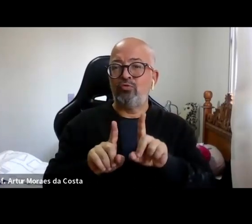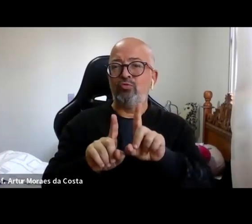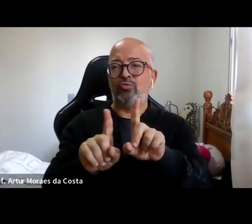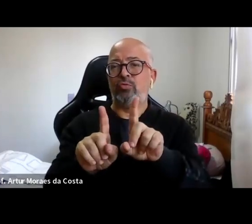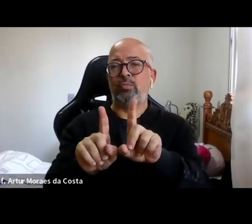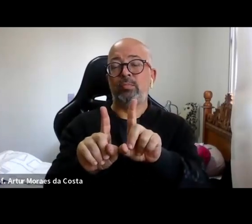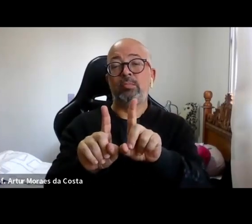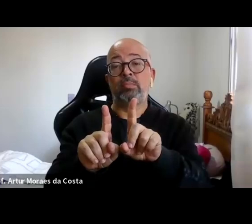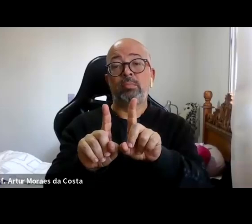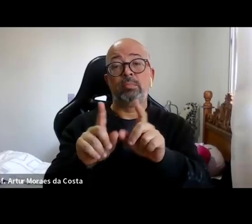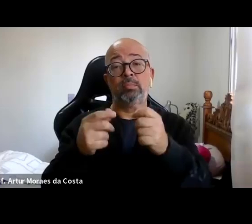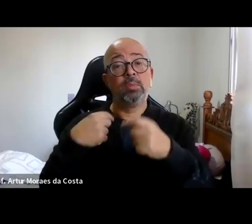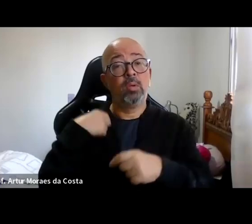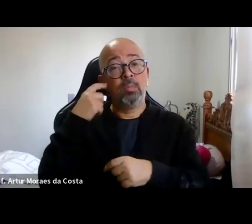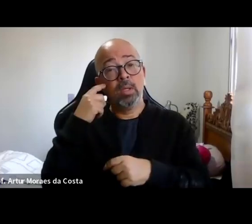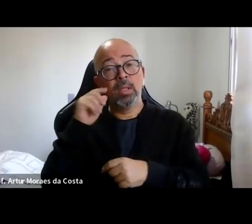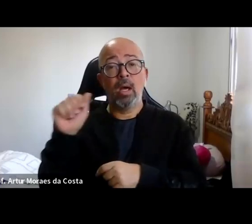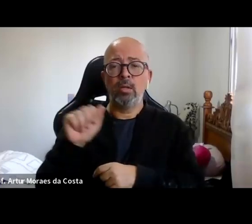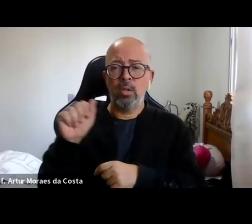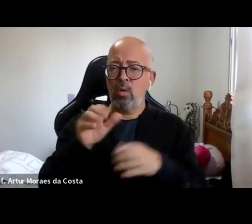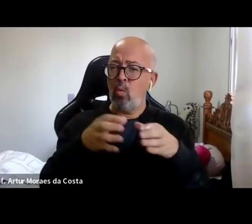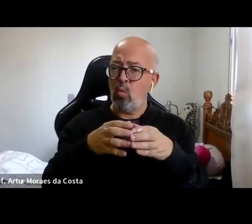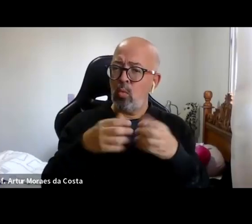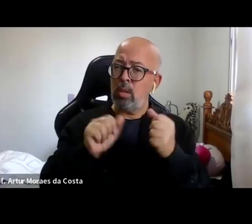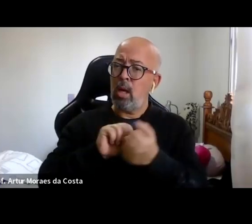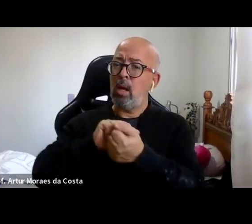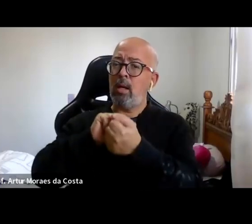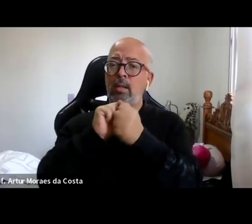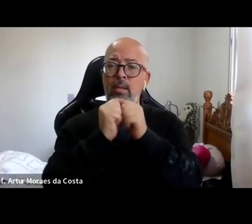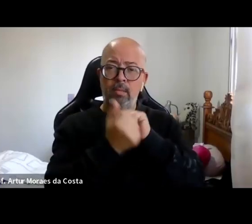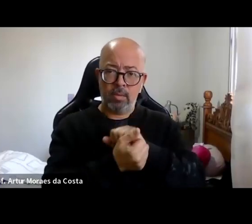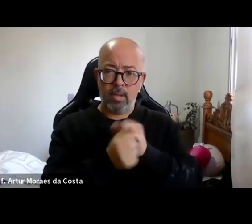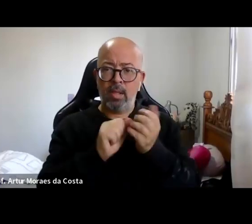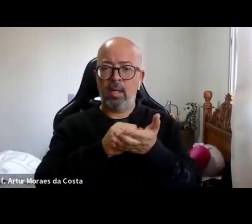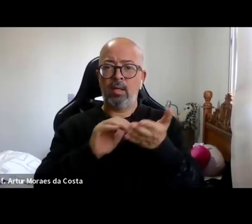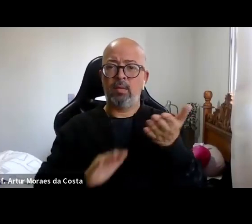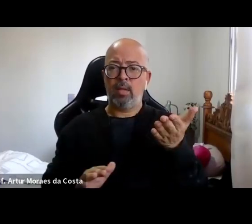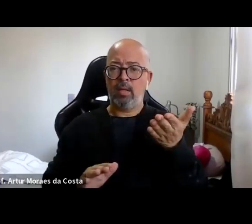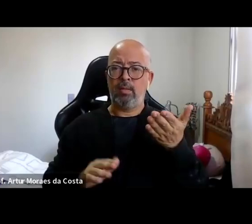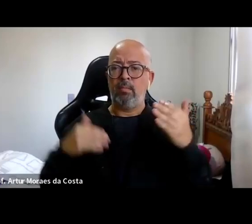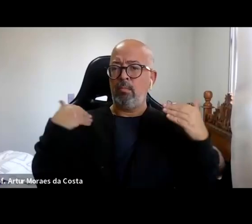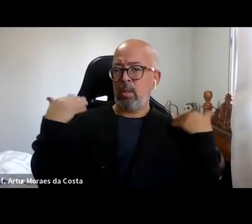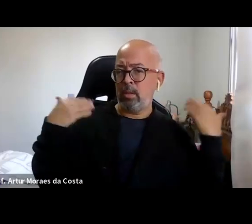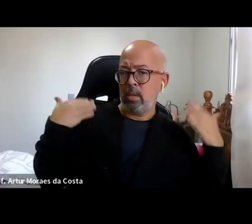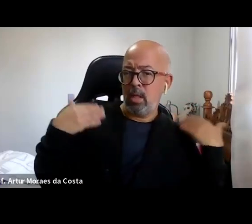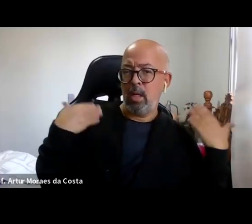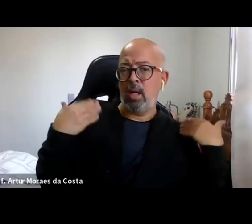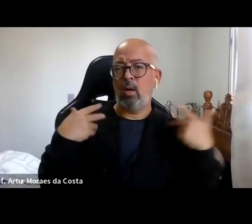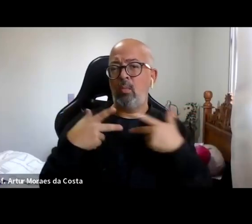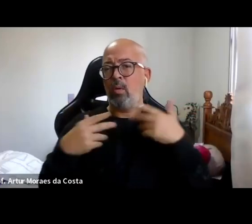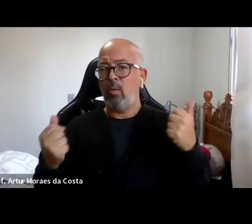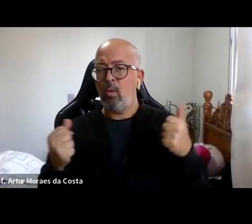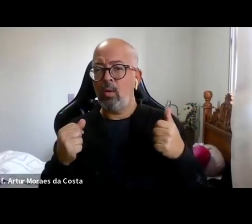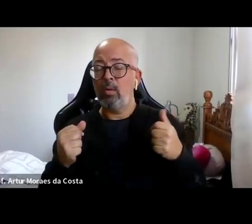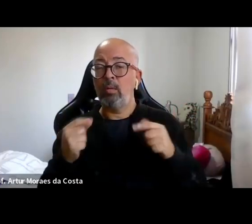a su ritmo y a sus necesidades en las que se privilegie el uso del tacto eh las explicaciones